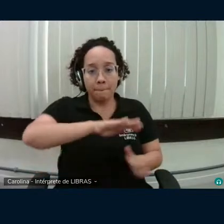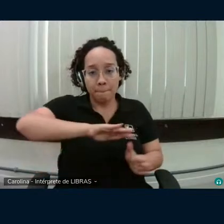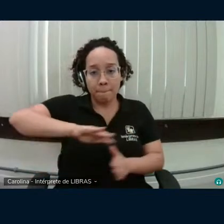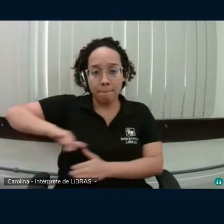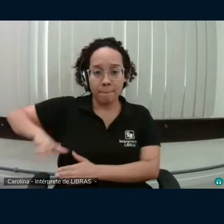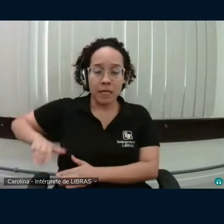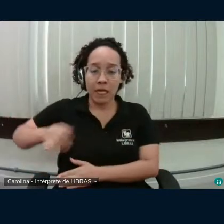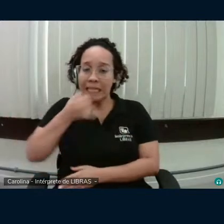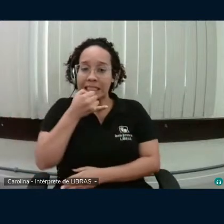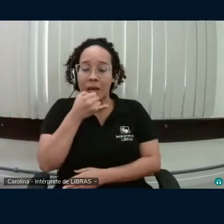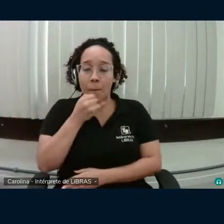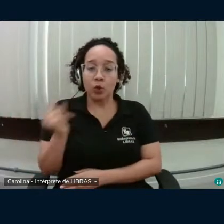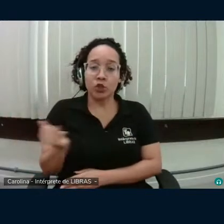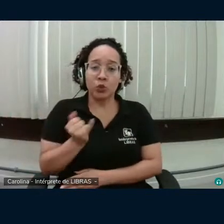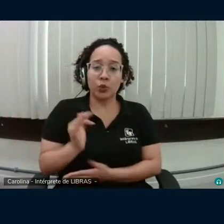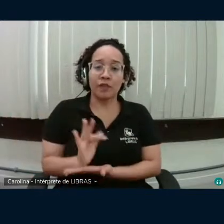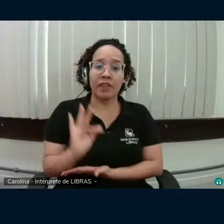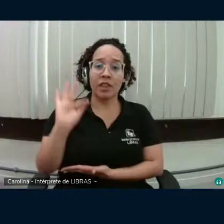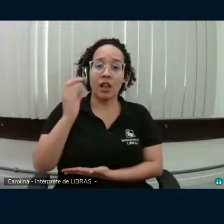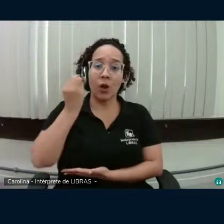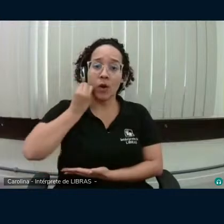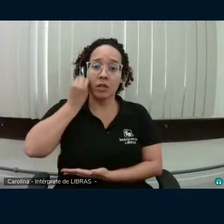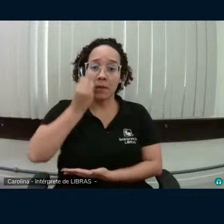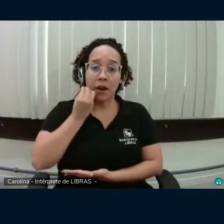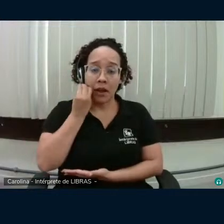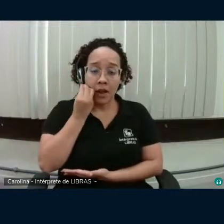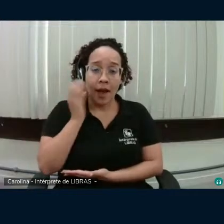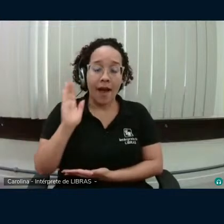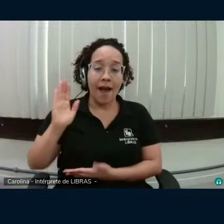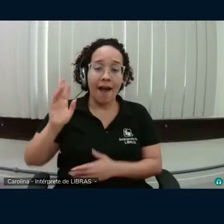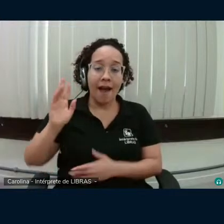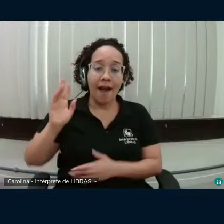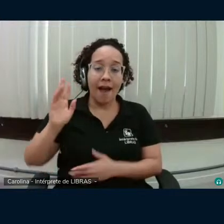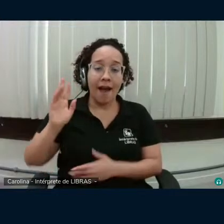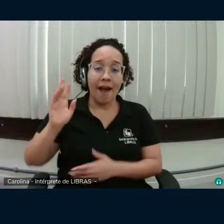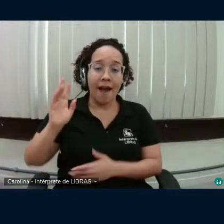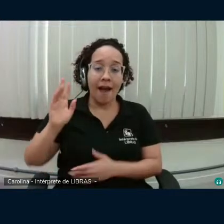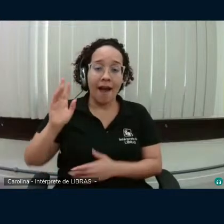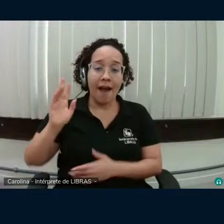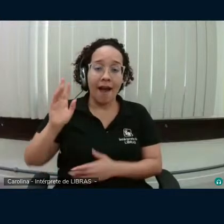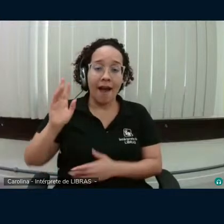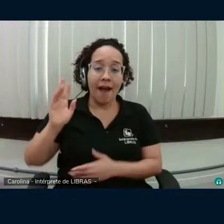federais é uma dessas experiências invisibilizadas na atual reforma.